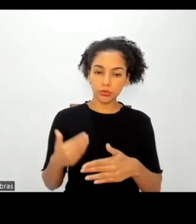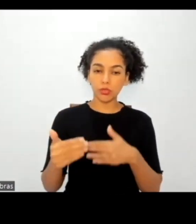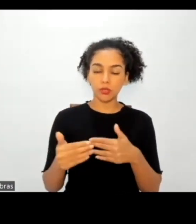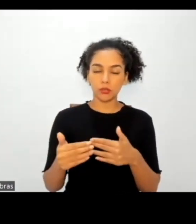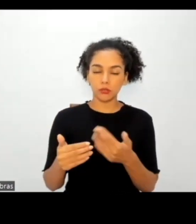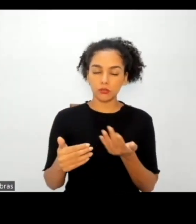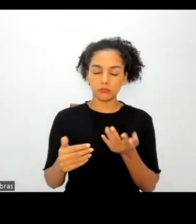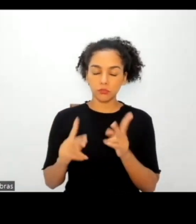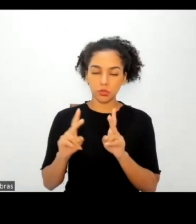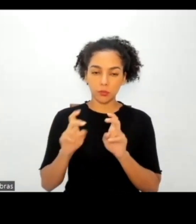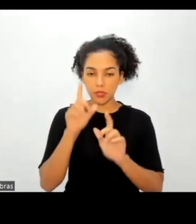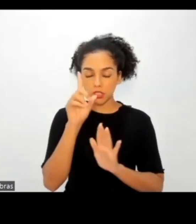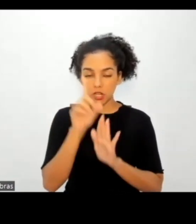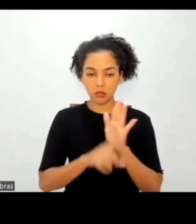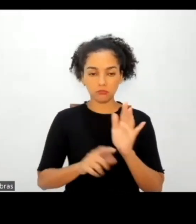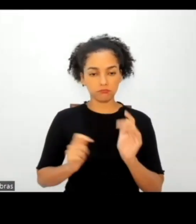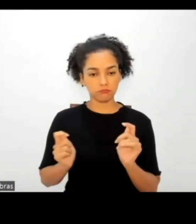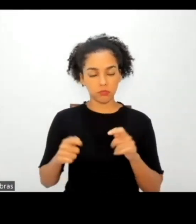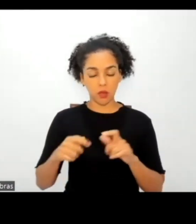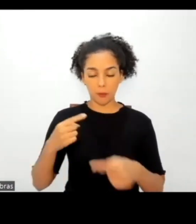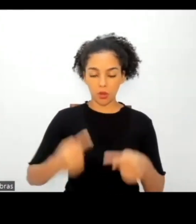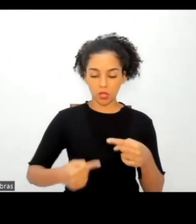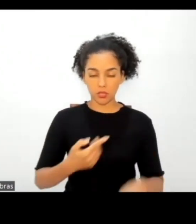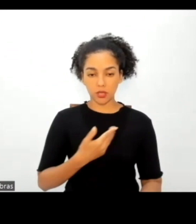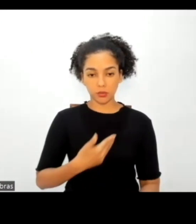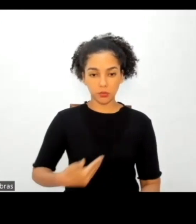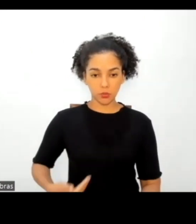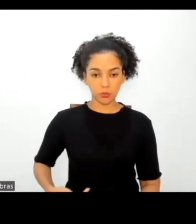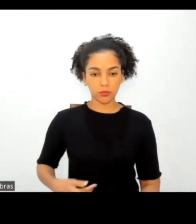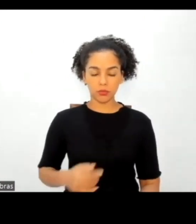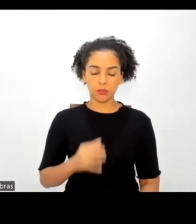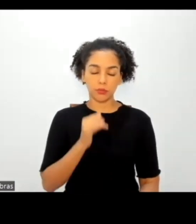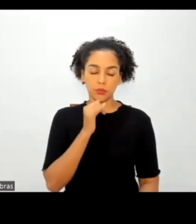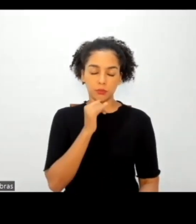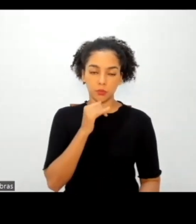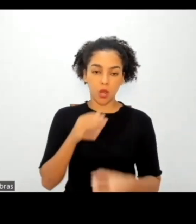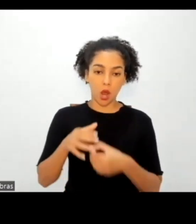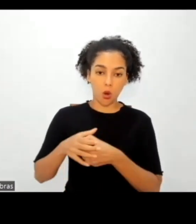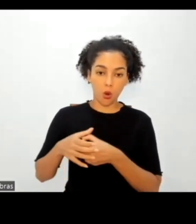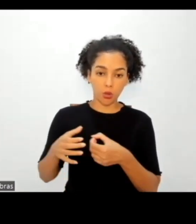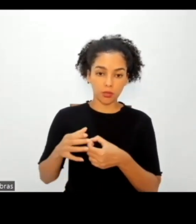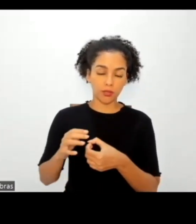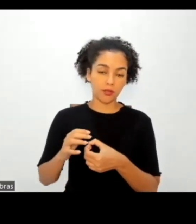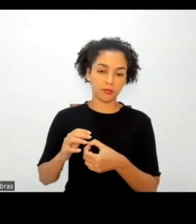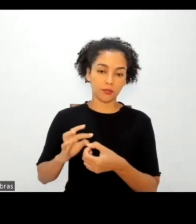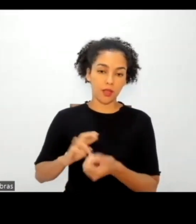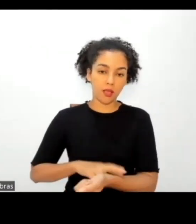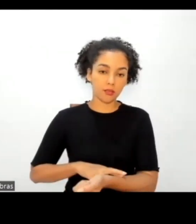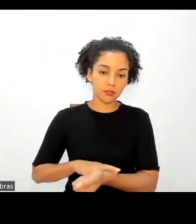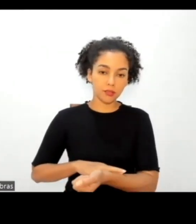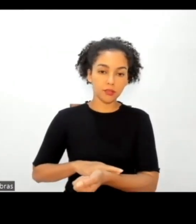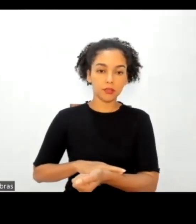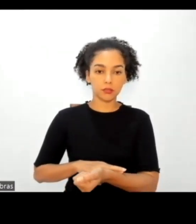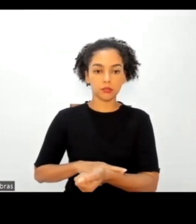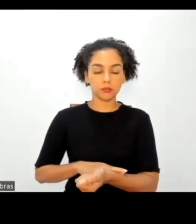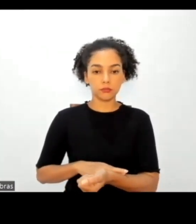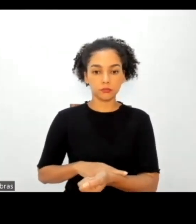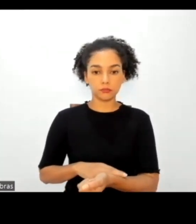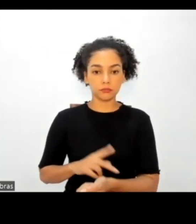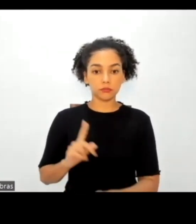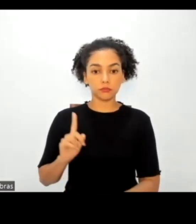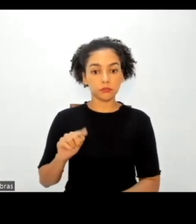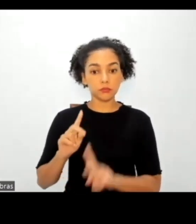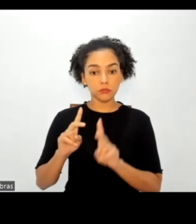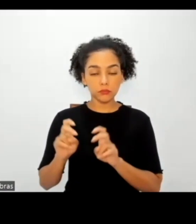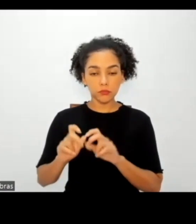de direitos garantidos, de políticas públicas como as cotas raciais, enfim, e não só, é por luta e